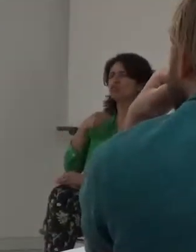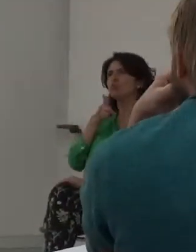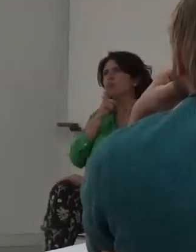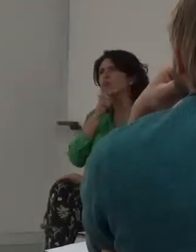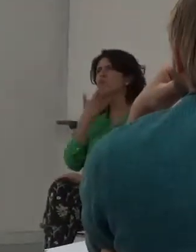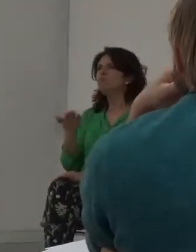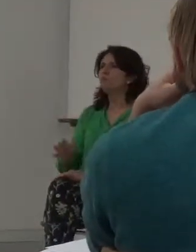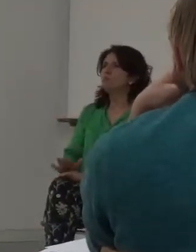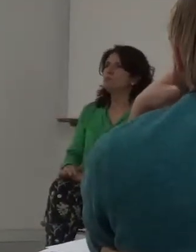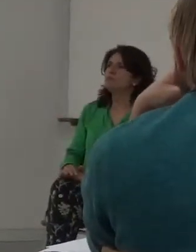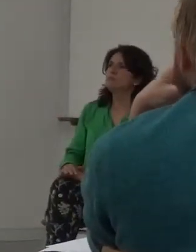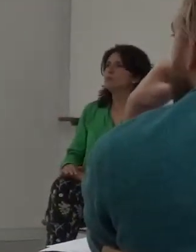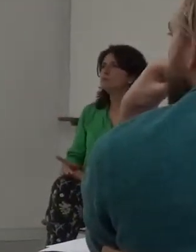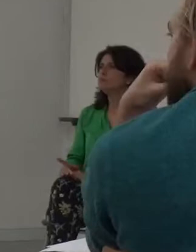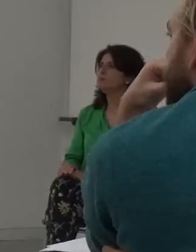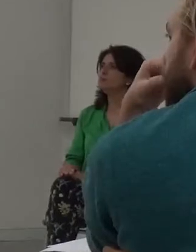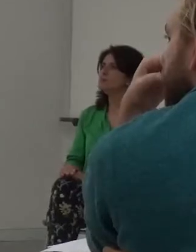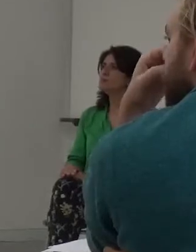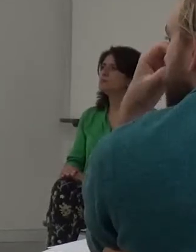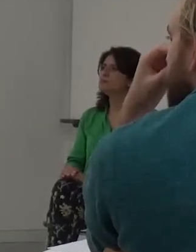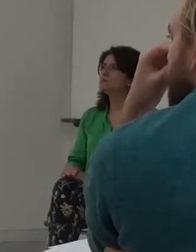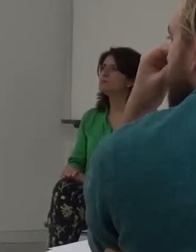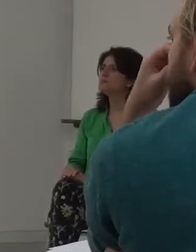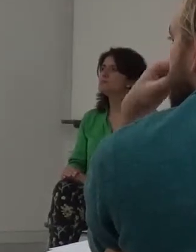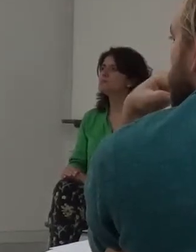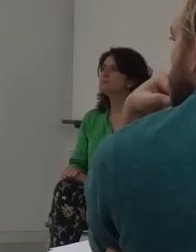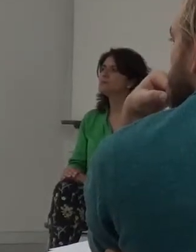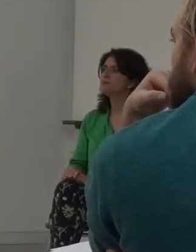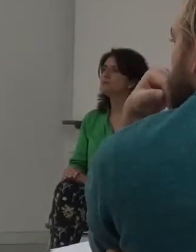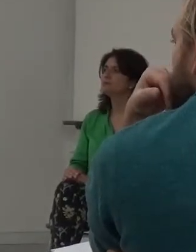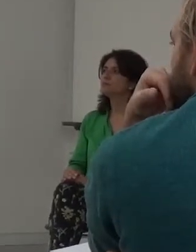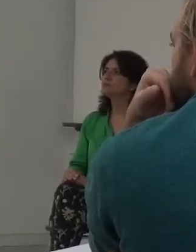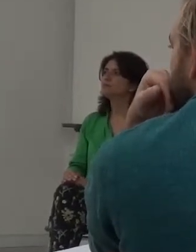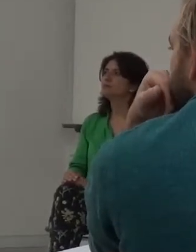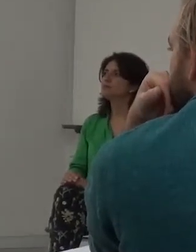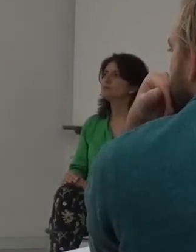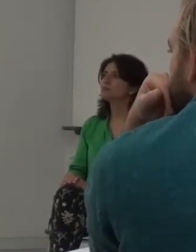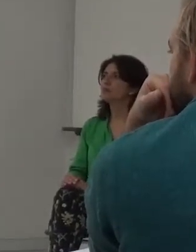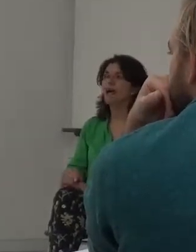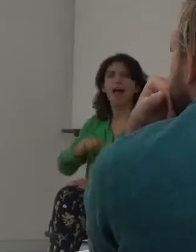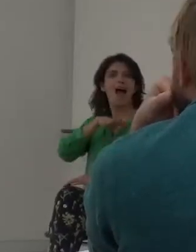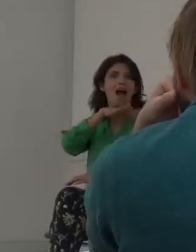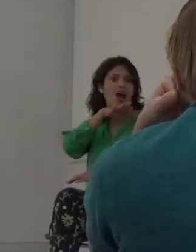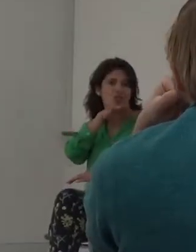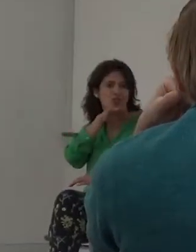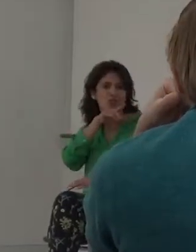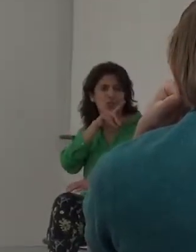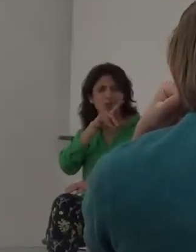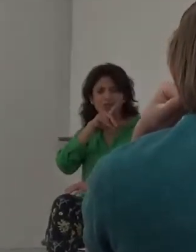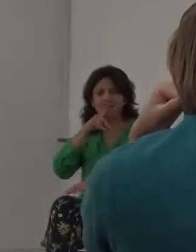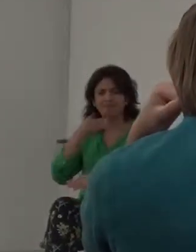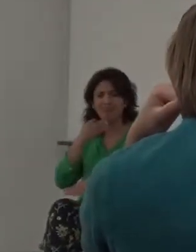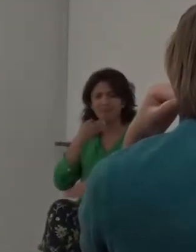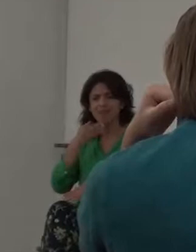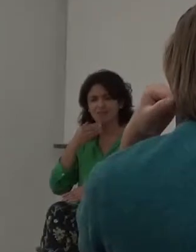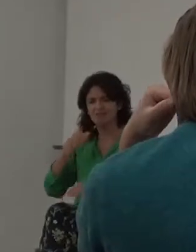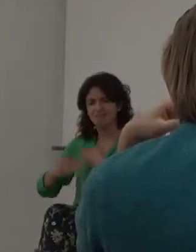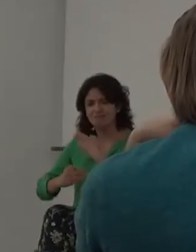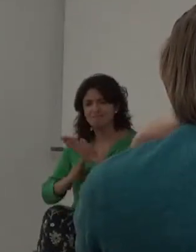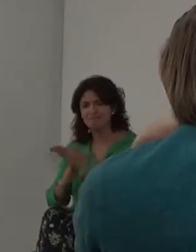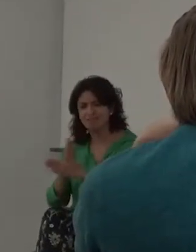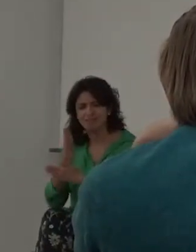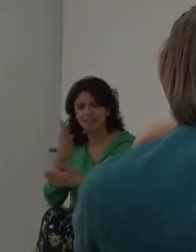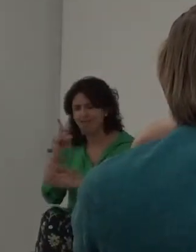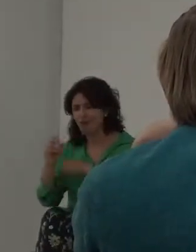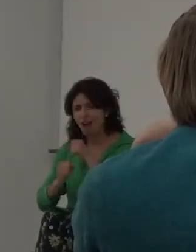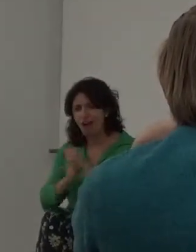me parece que la persona adulta había empezado bastante adulta también. Bastante adulta. Entonces,